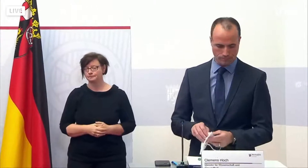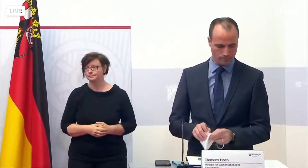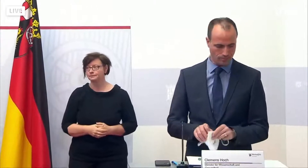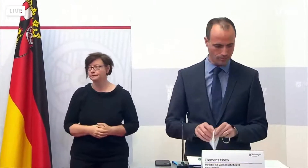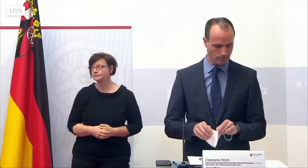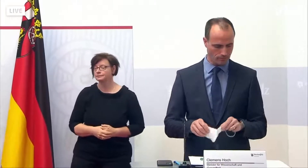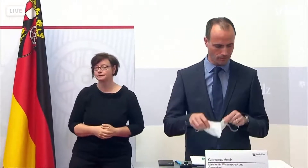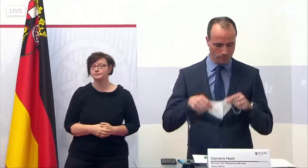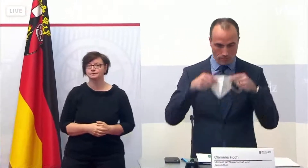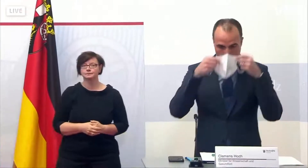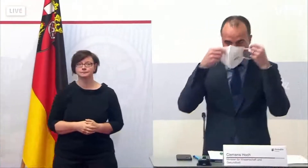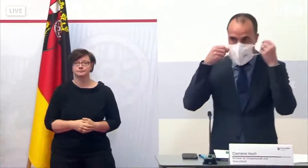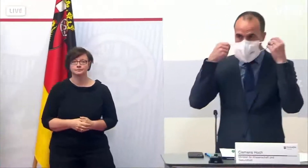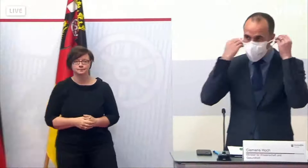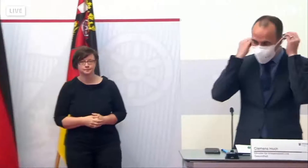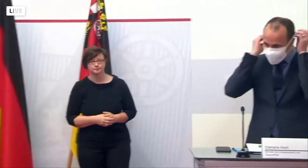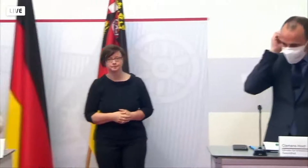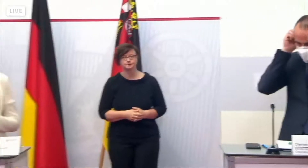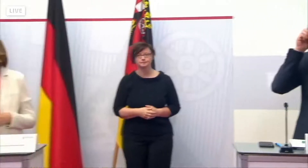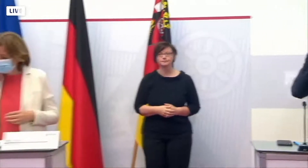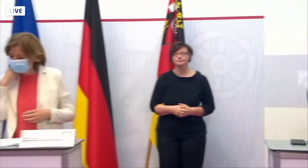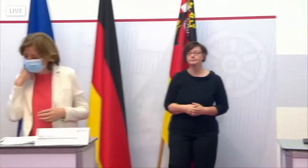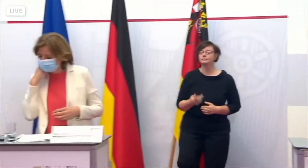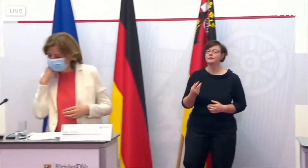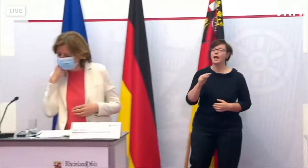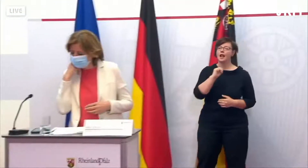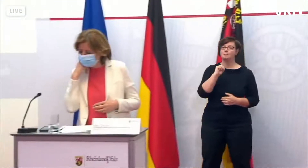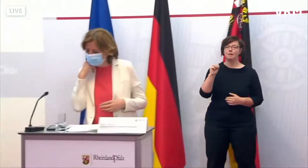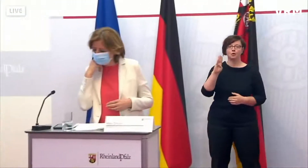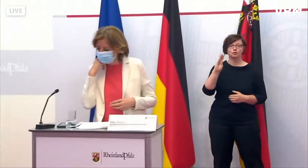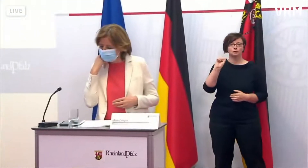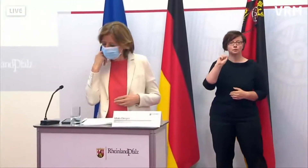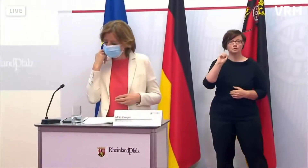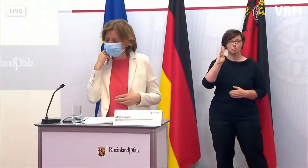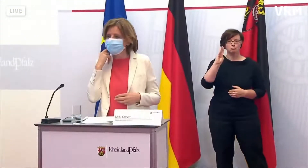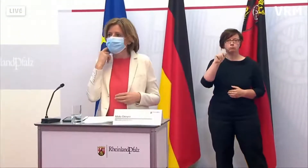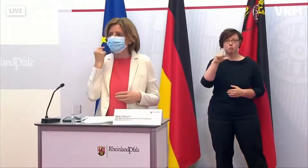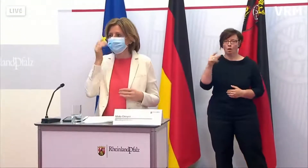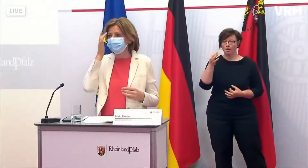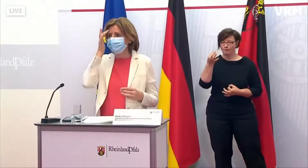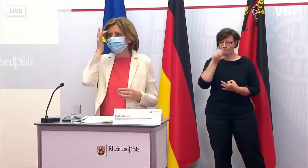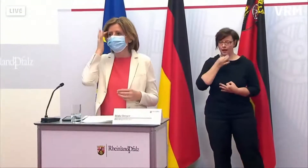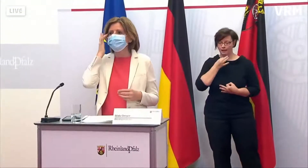Gut, dann wäre Markus Wolf an der Reihe.